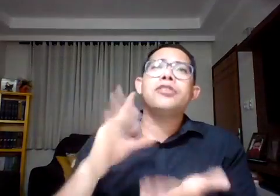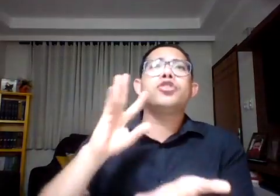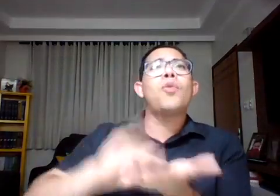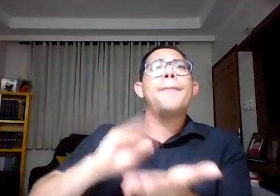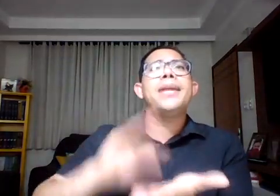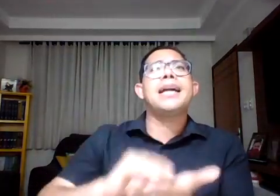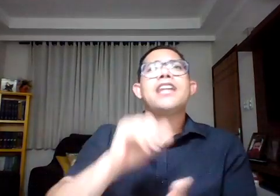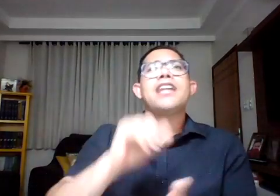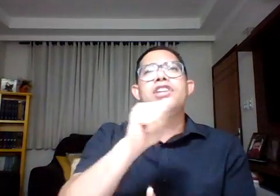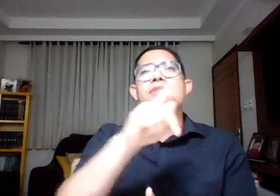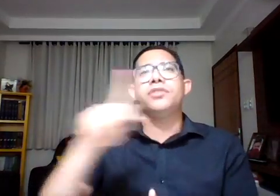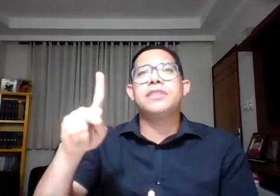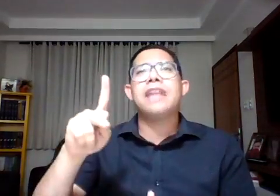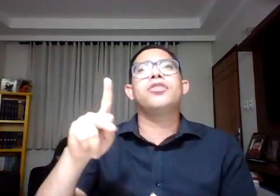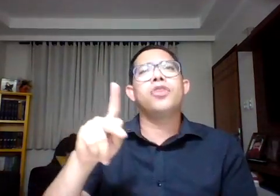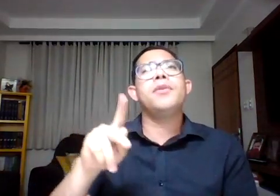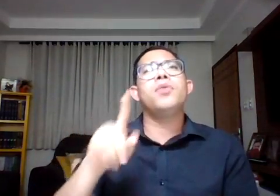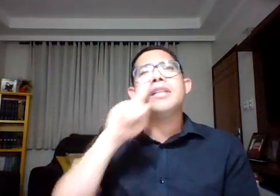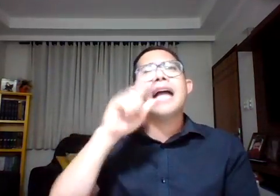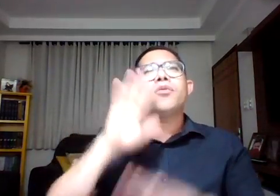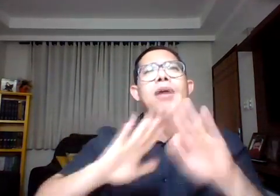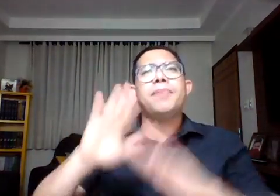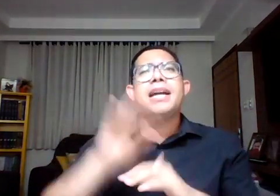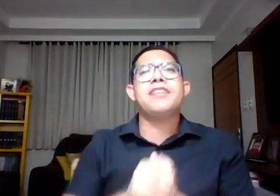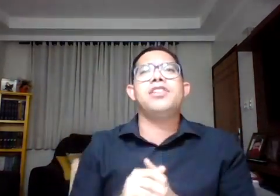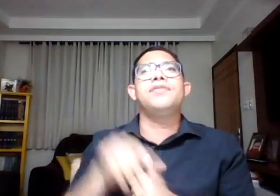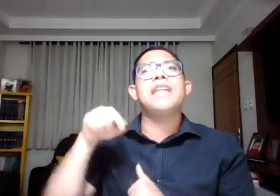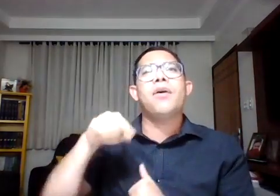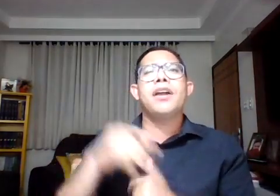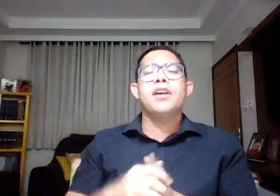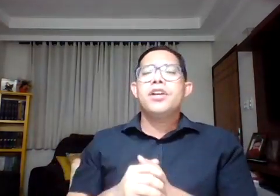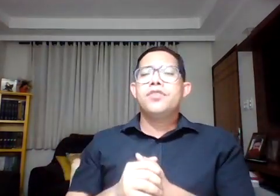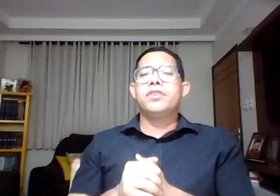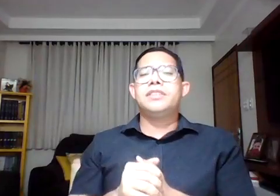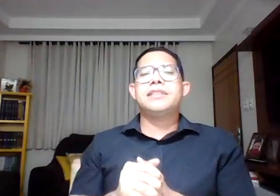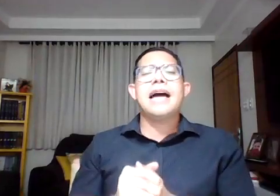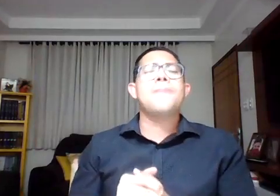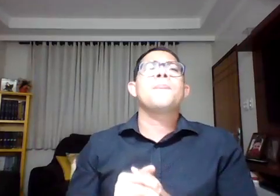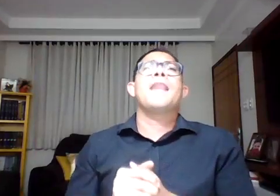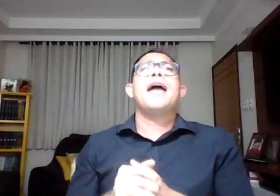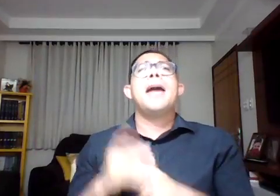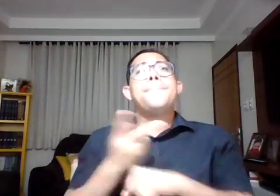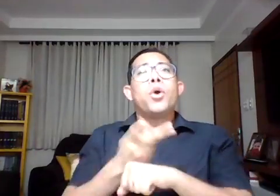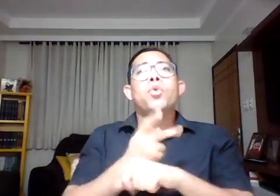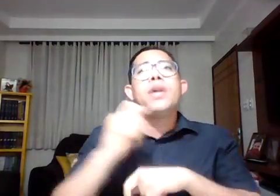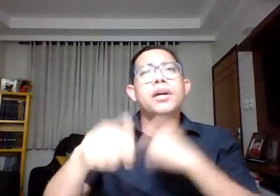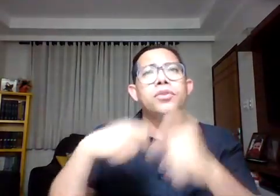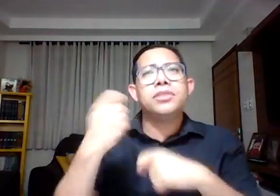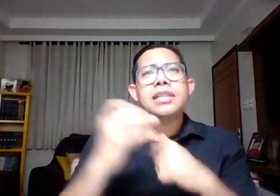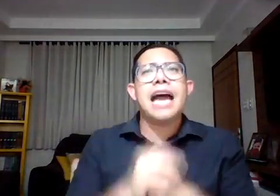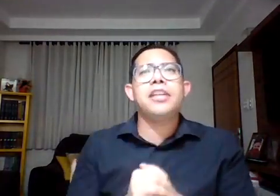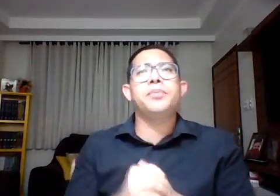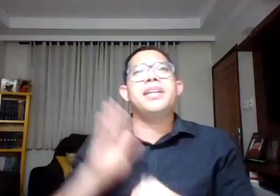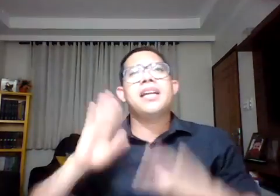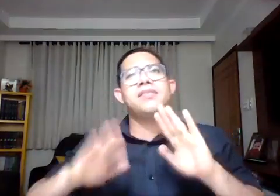com aplicativos, tá? Só tome cuidado com aplicativos na hora de você estar procurando os sinais, porque às